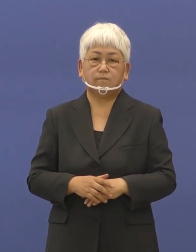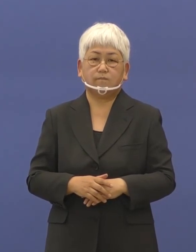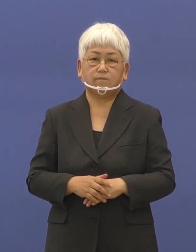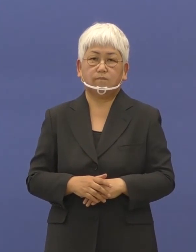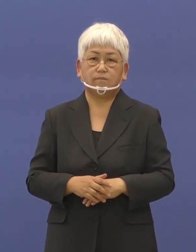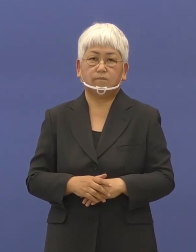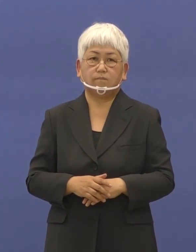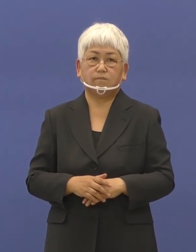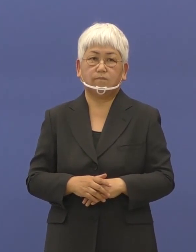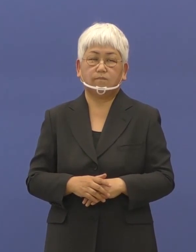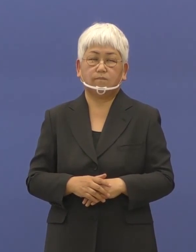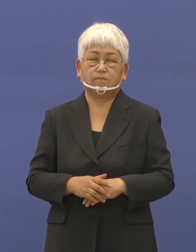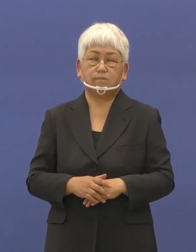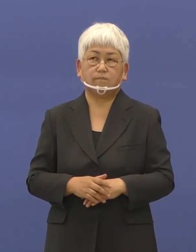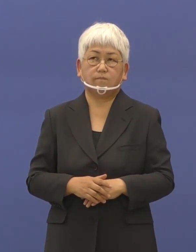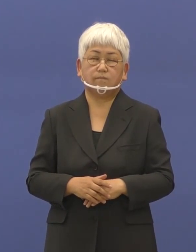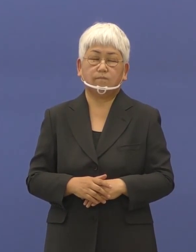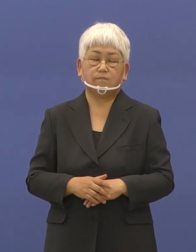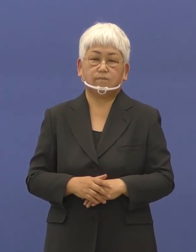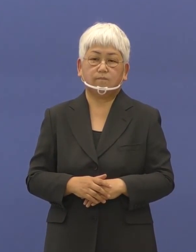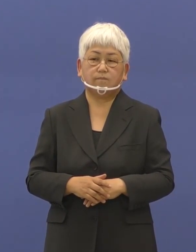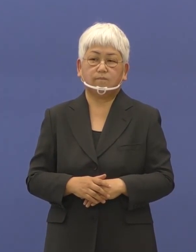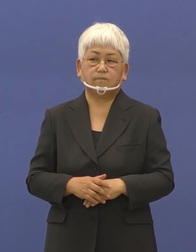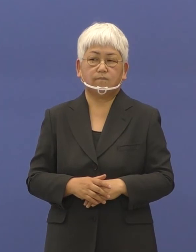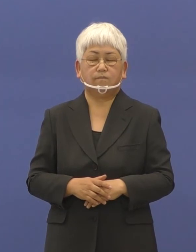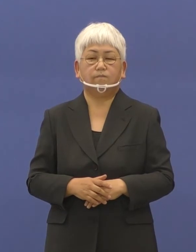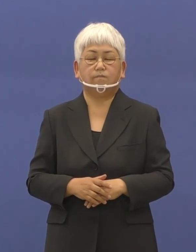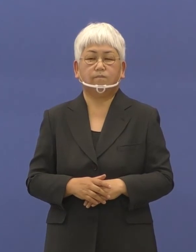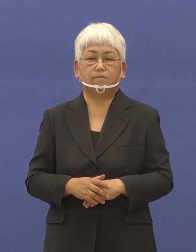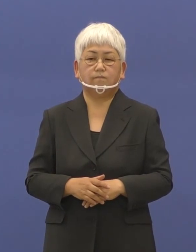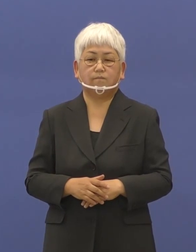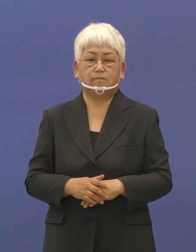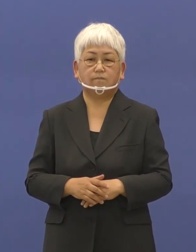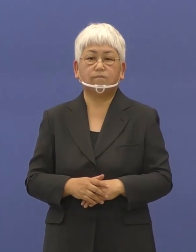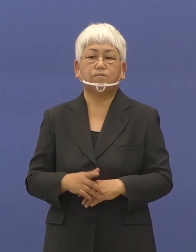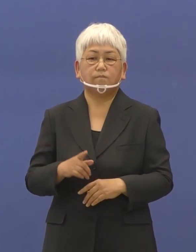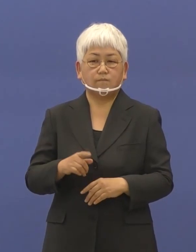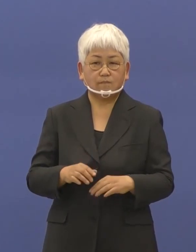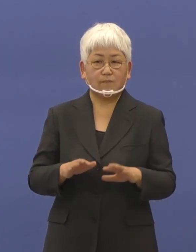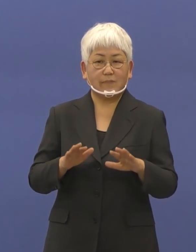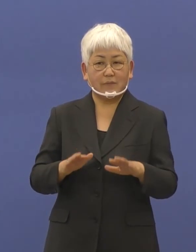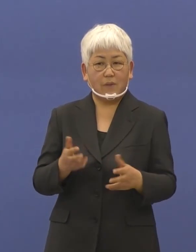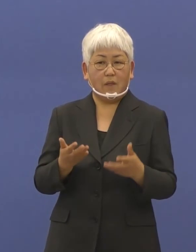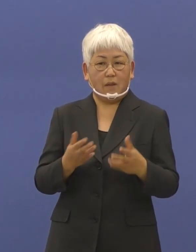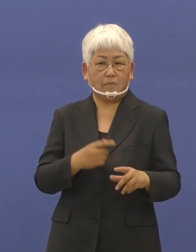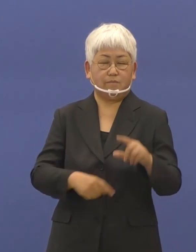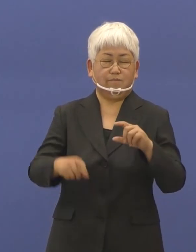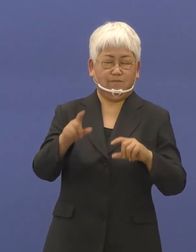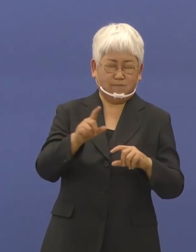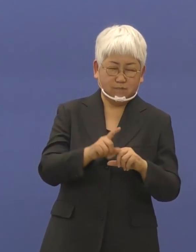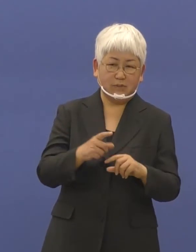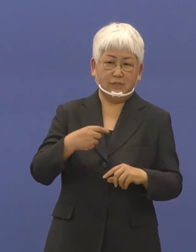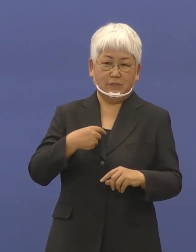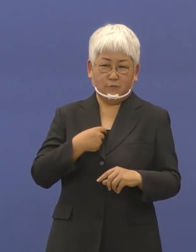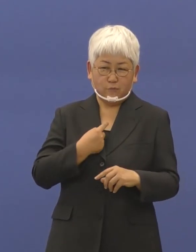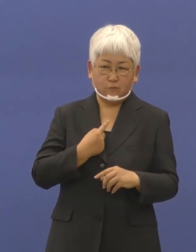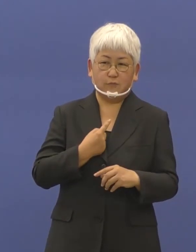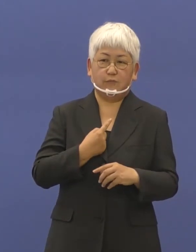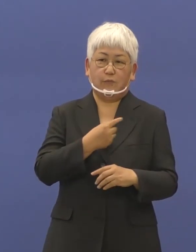さらなるこの自己管理、さらなるこ